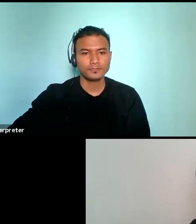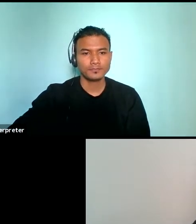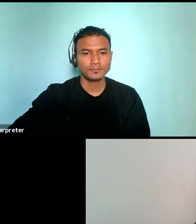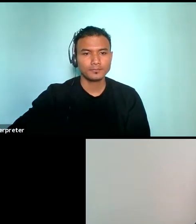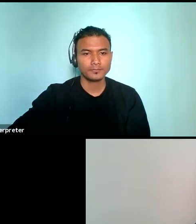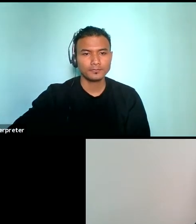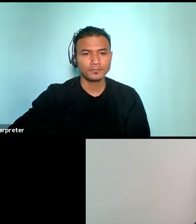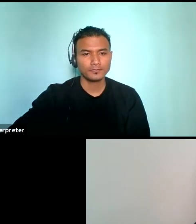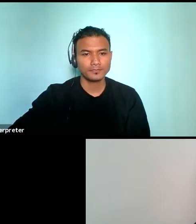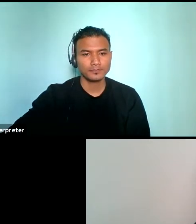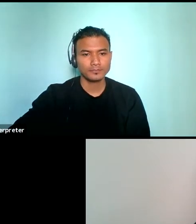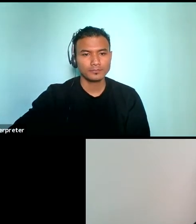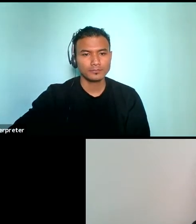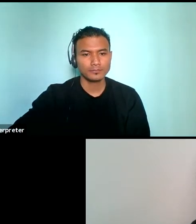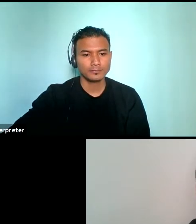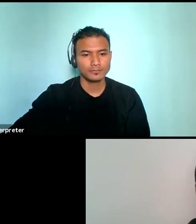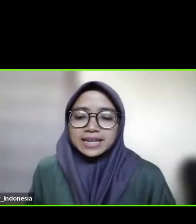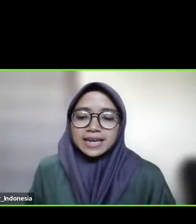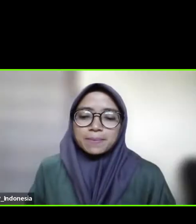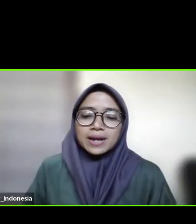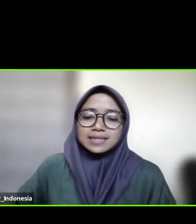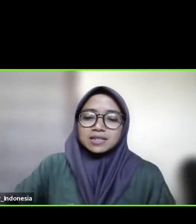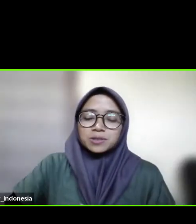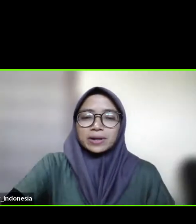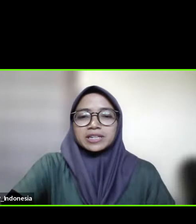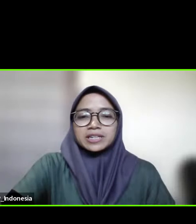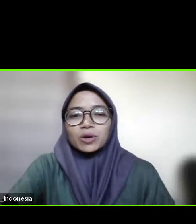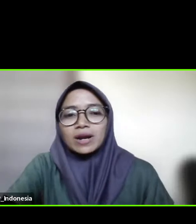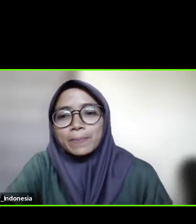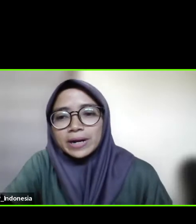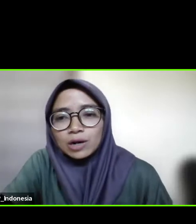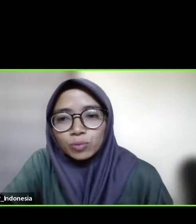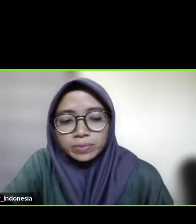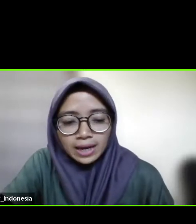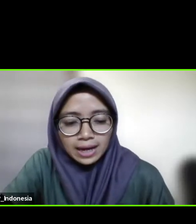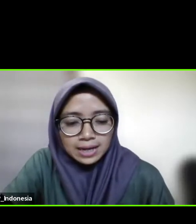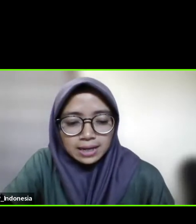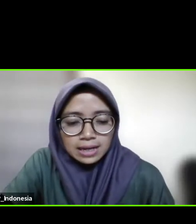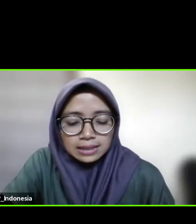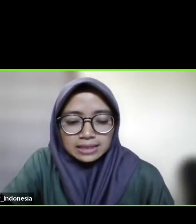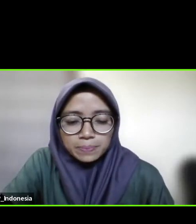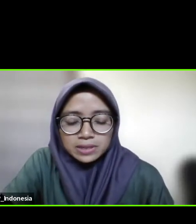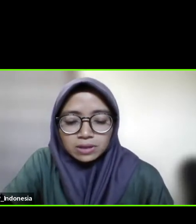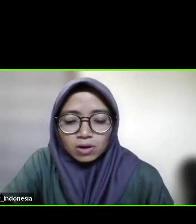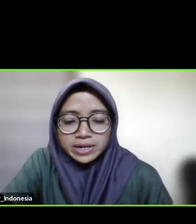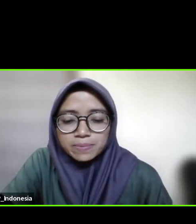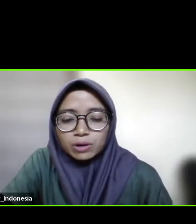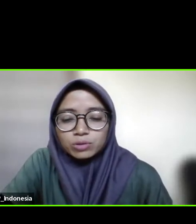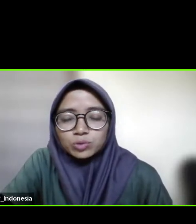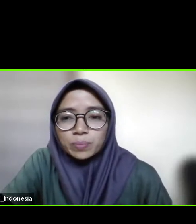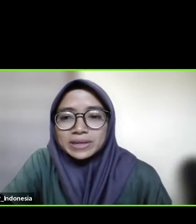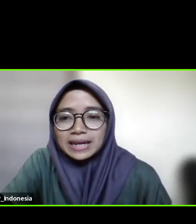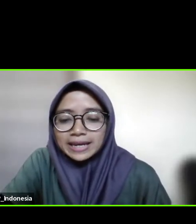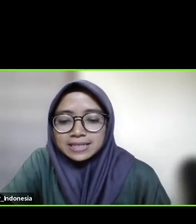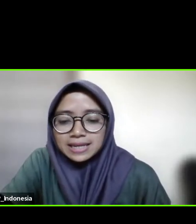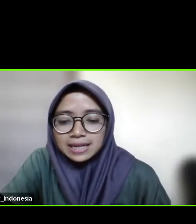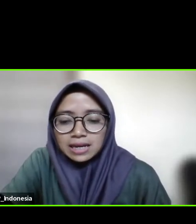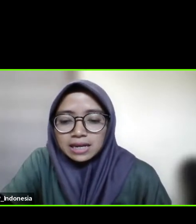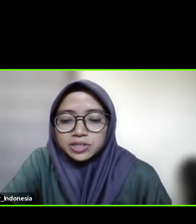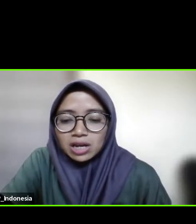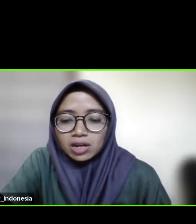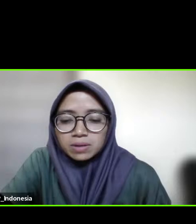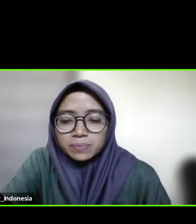sekolah-sekolah. Karena sekolah kami bukan hanya belajar seperti di sekolah pada umumnya, tetapi sekolah dibangun untuk